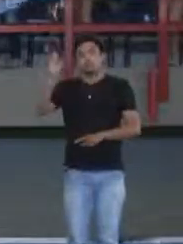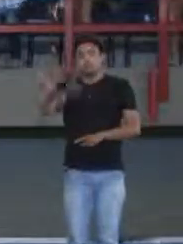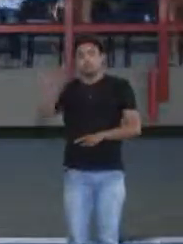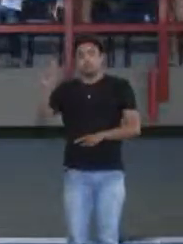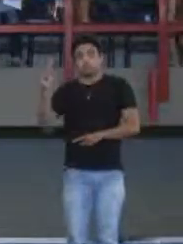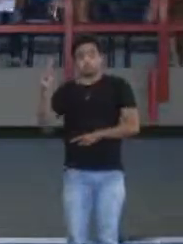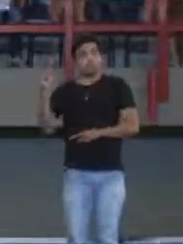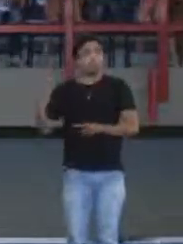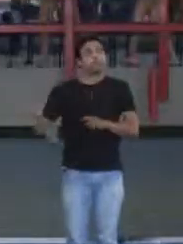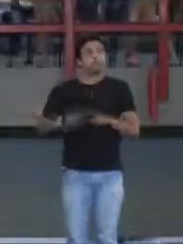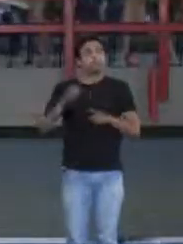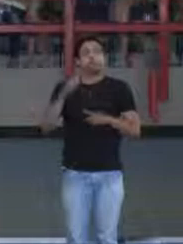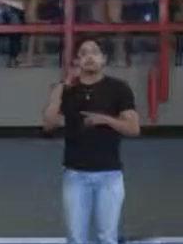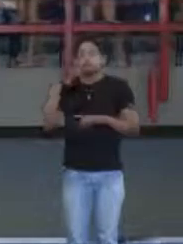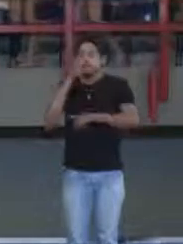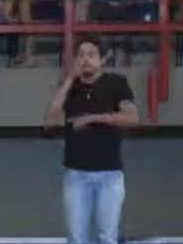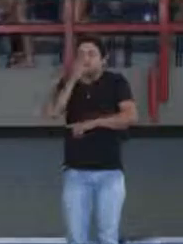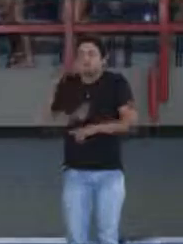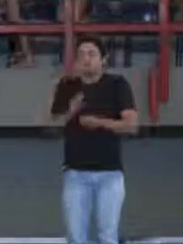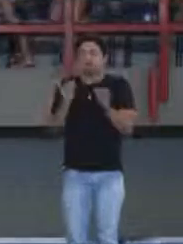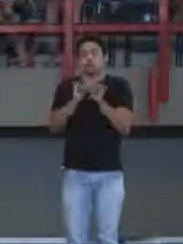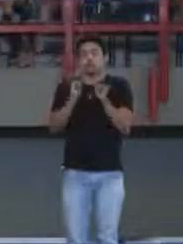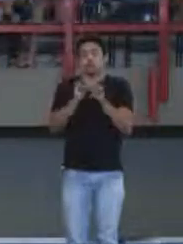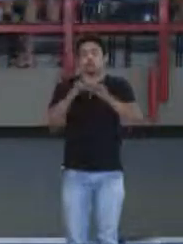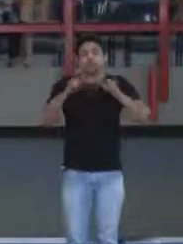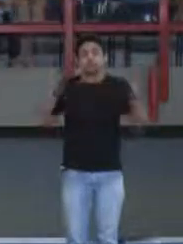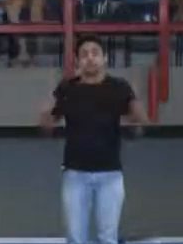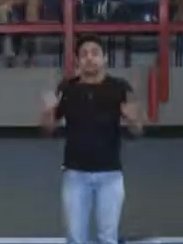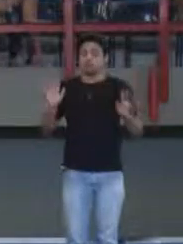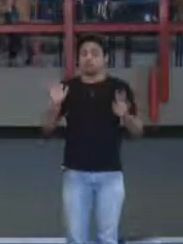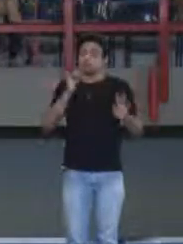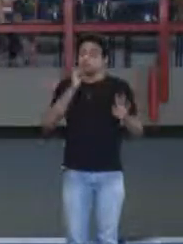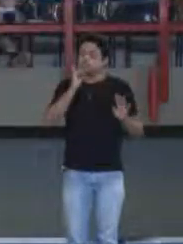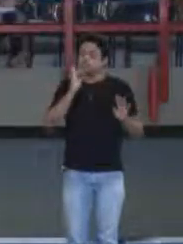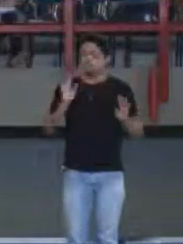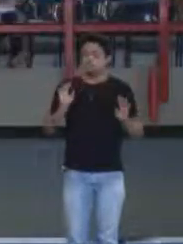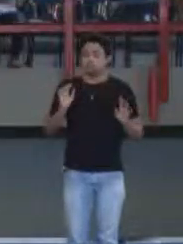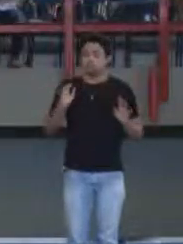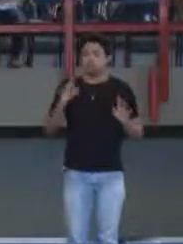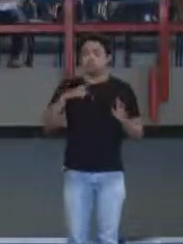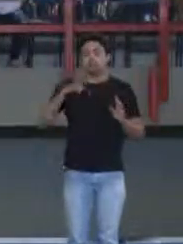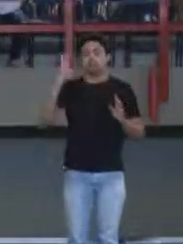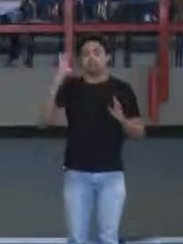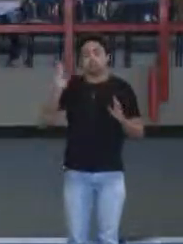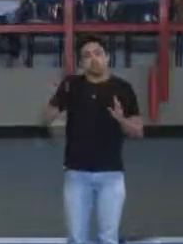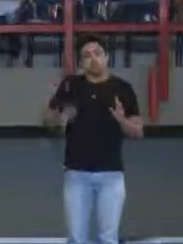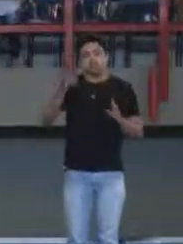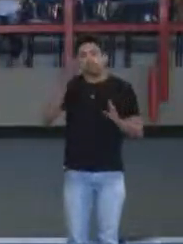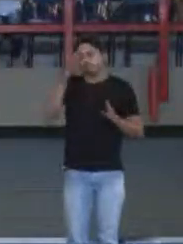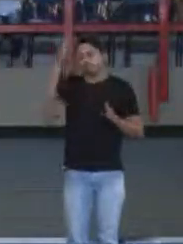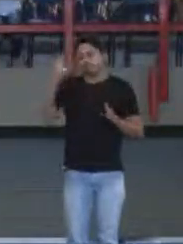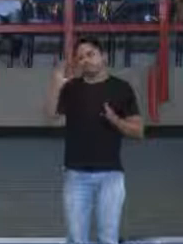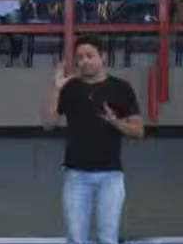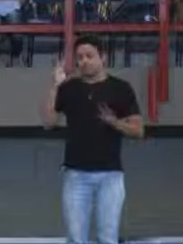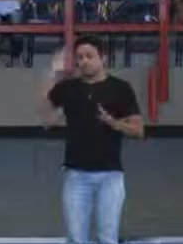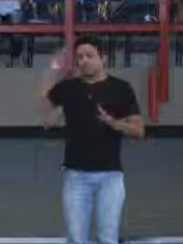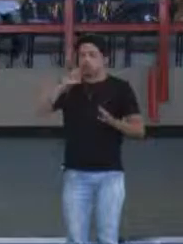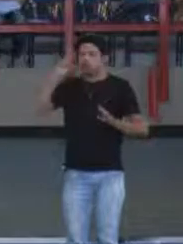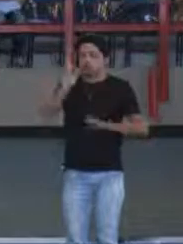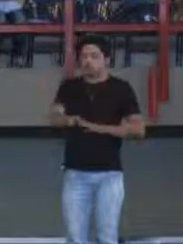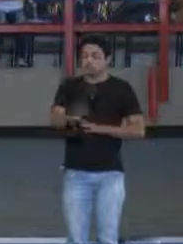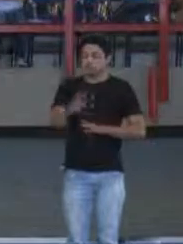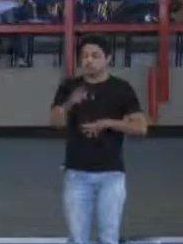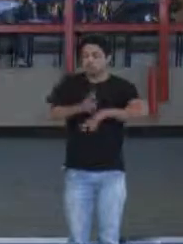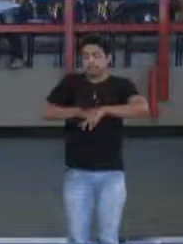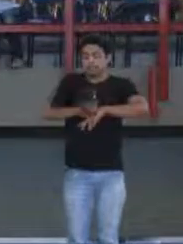hora. Isso parece bobagem. Para muitas das questões, você até resolveria sem